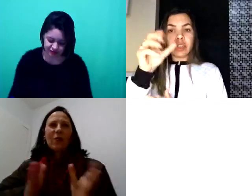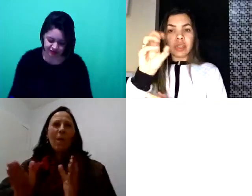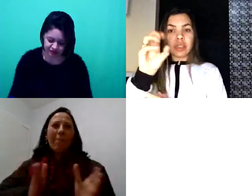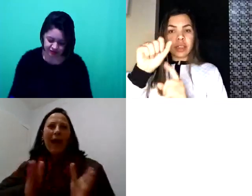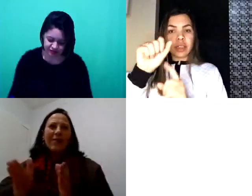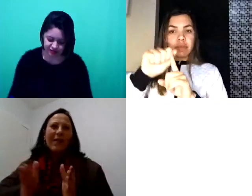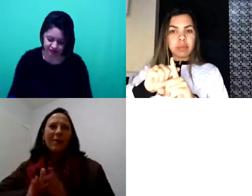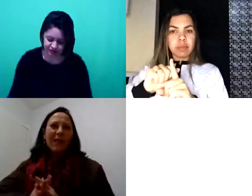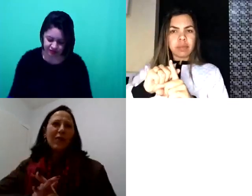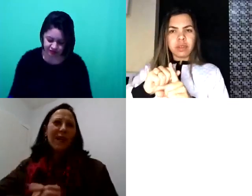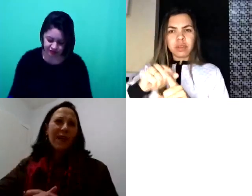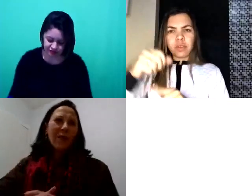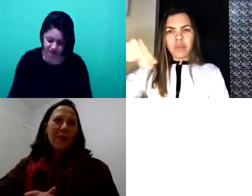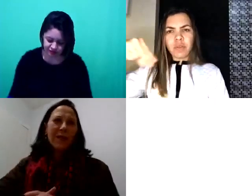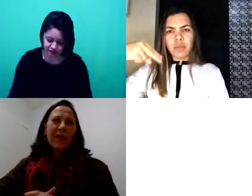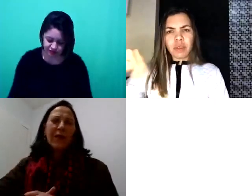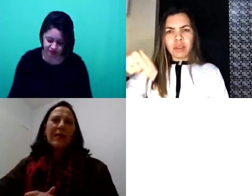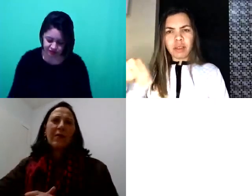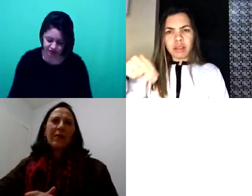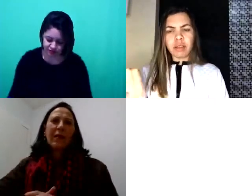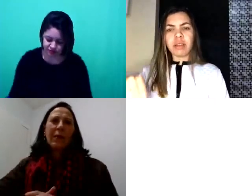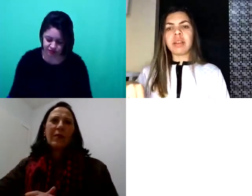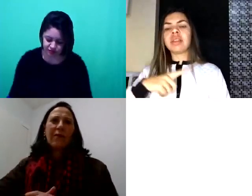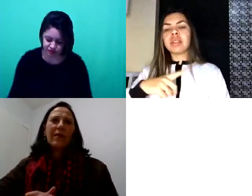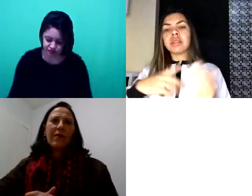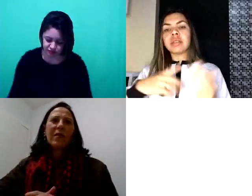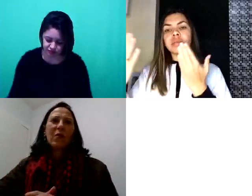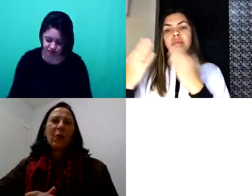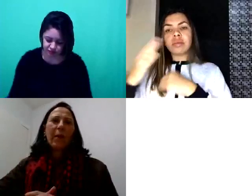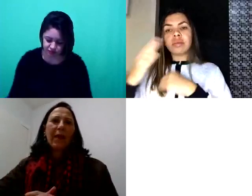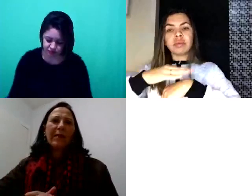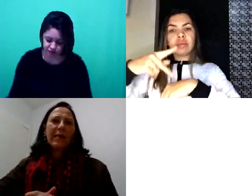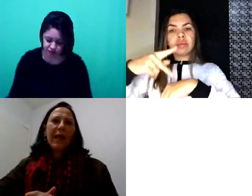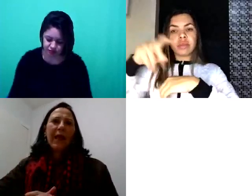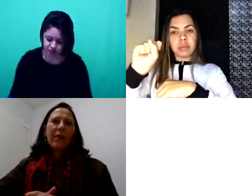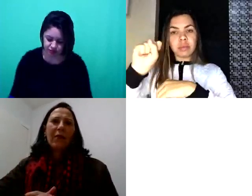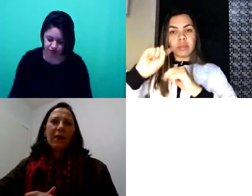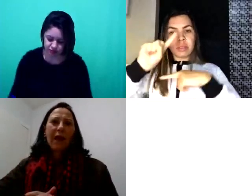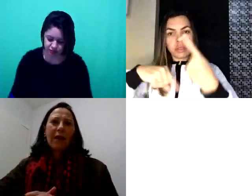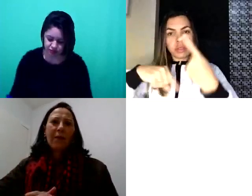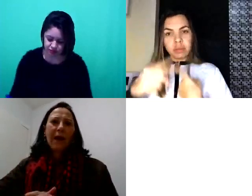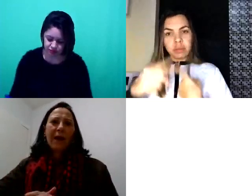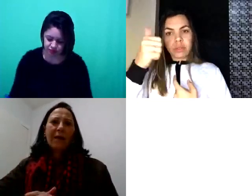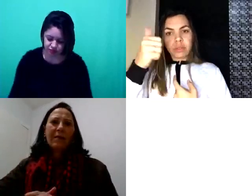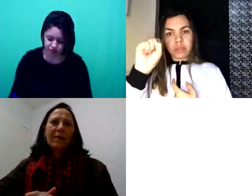temos um prazo limite aí com a pós-graduação, né? Depois que vencer os 18 meses. Não tem